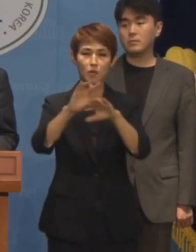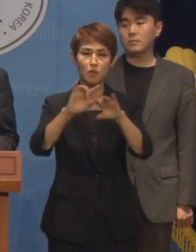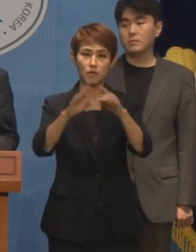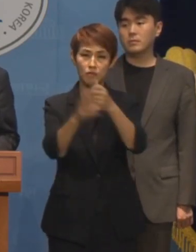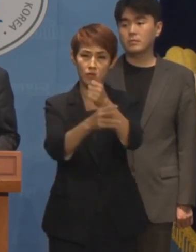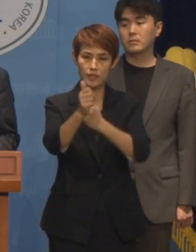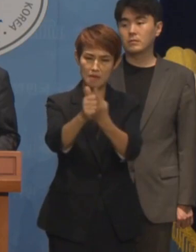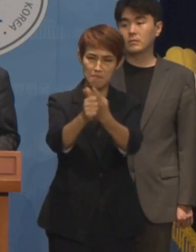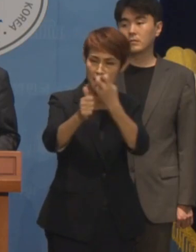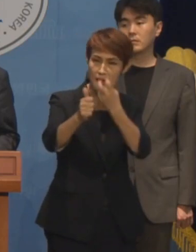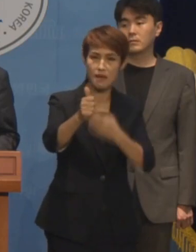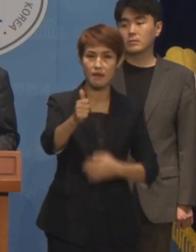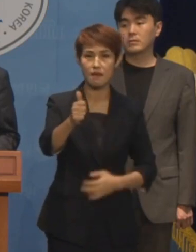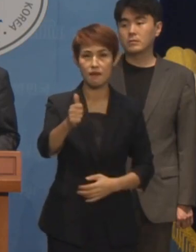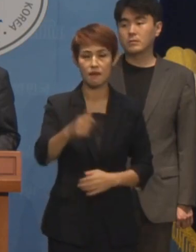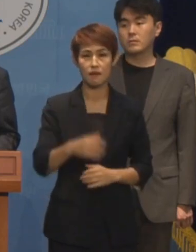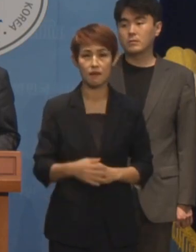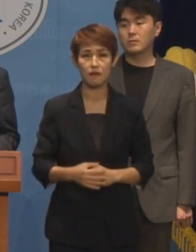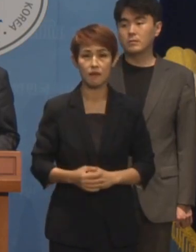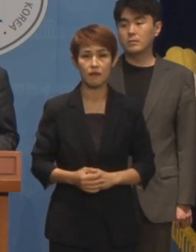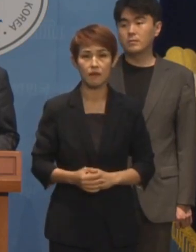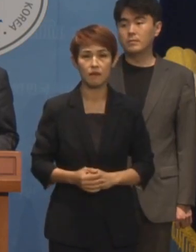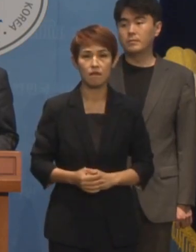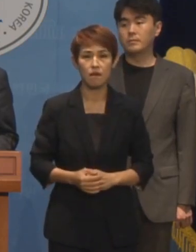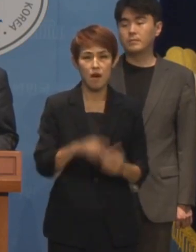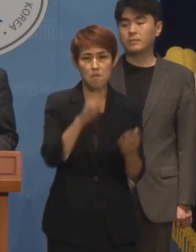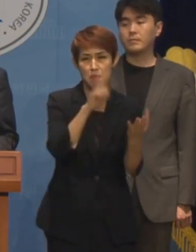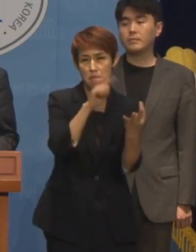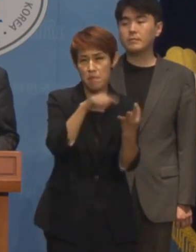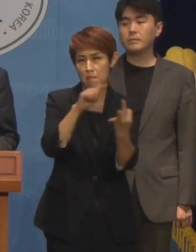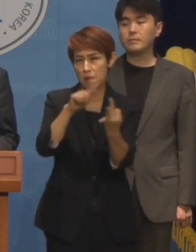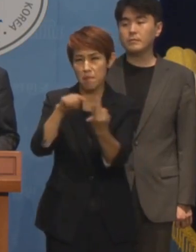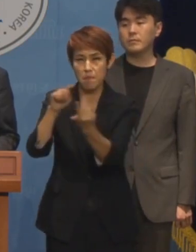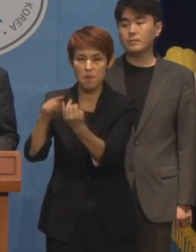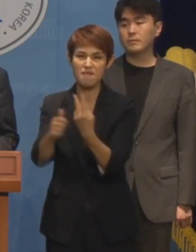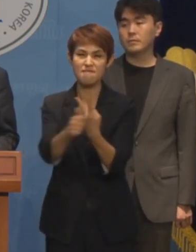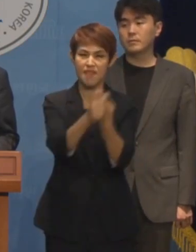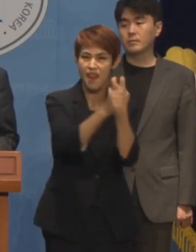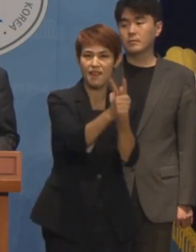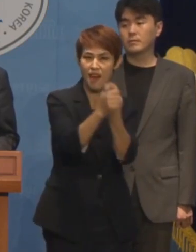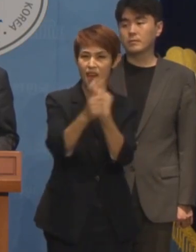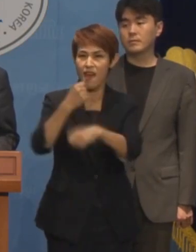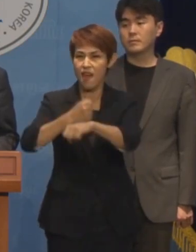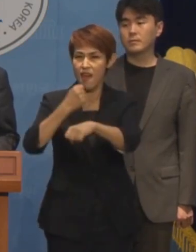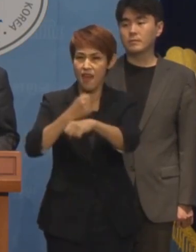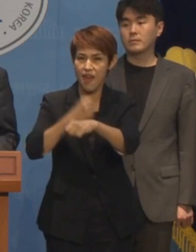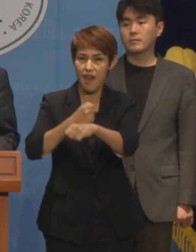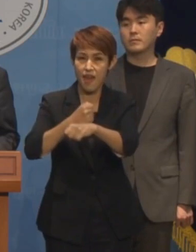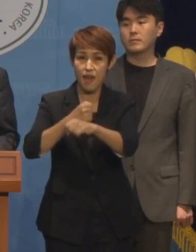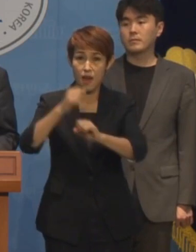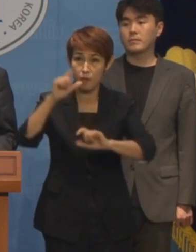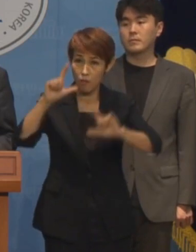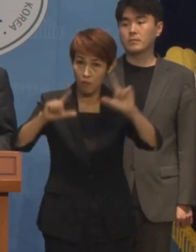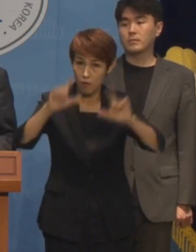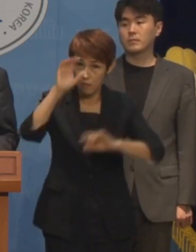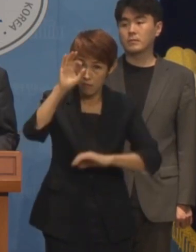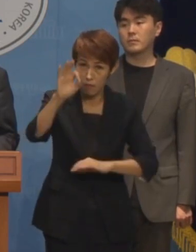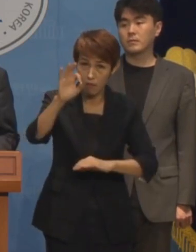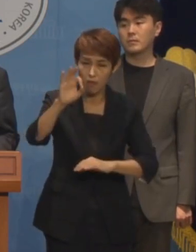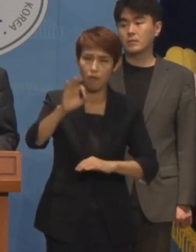방송통신위원장 탄핵까지 이런 온갖 탄핵 행동은 아무것도